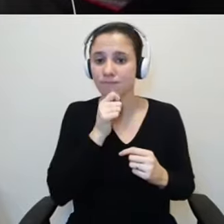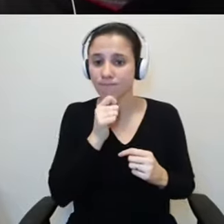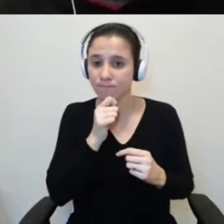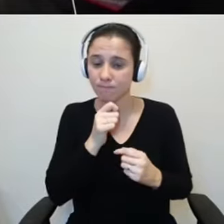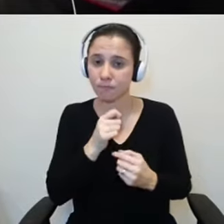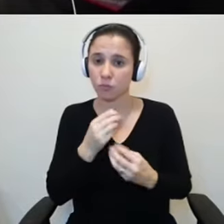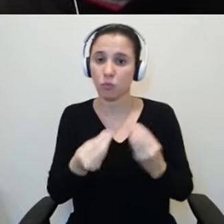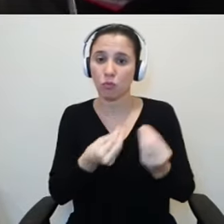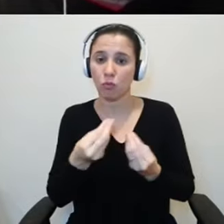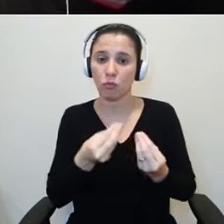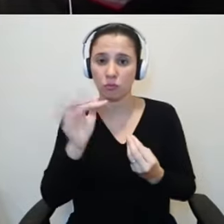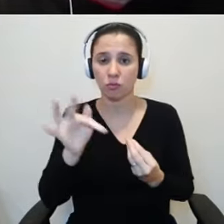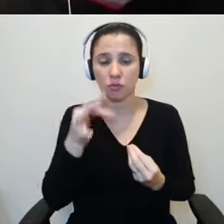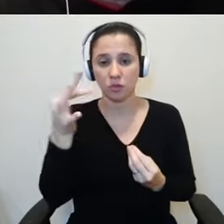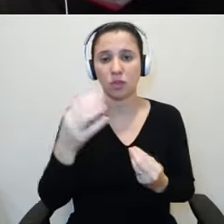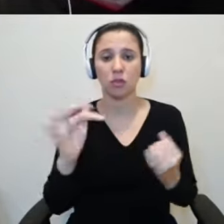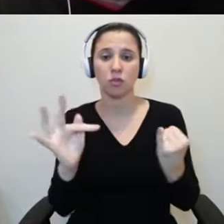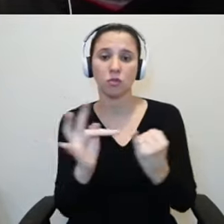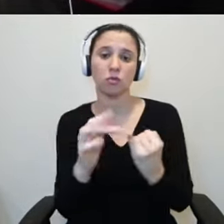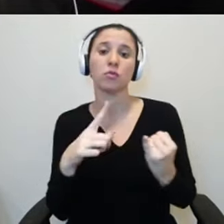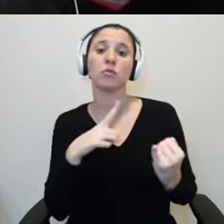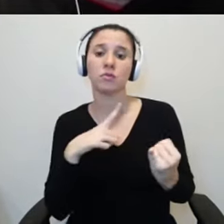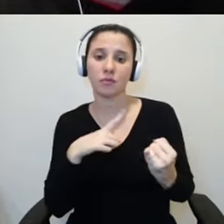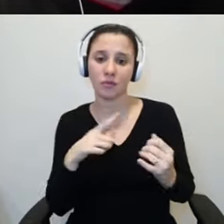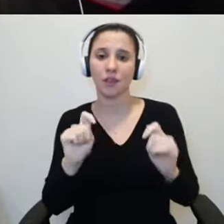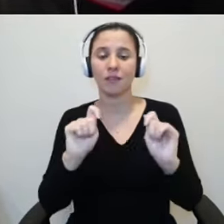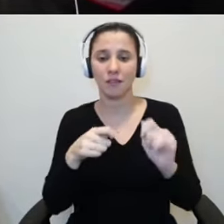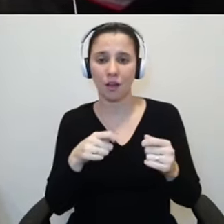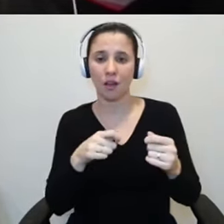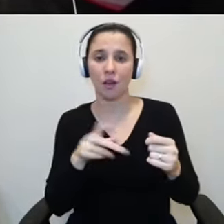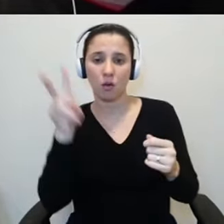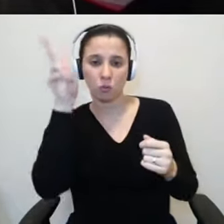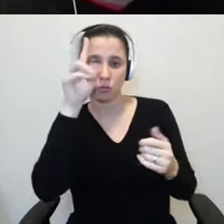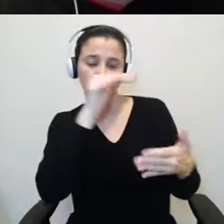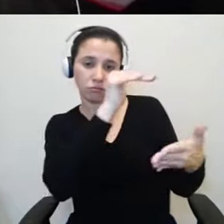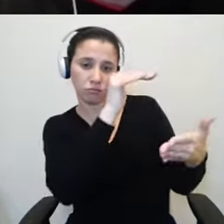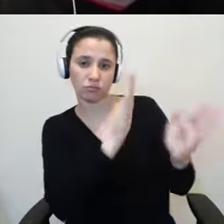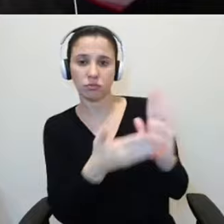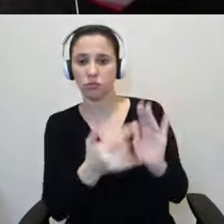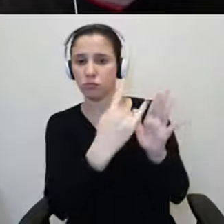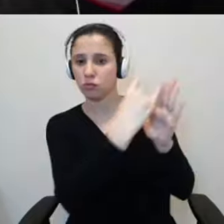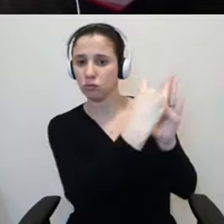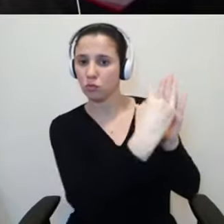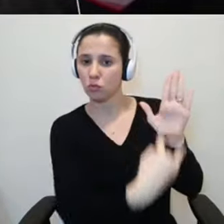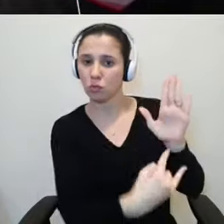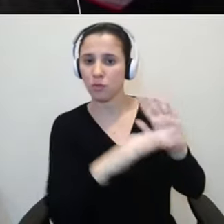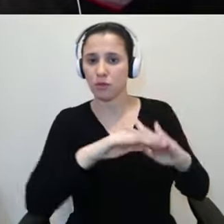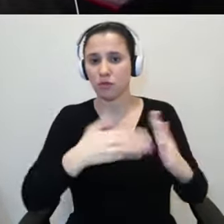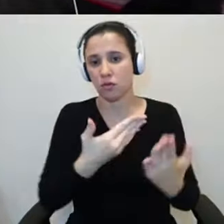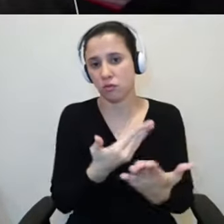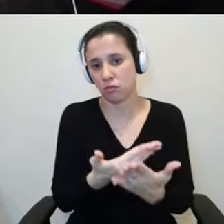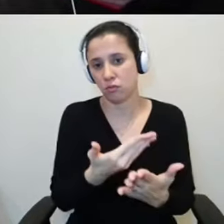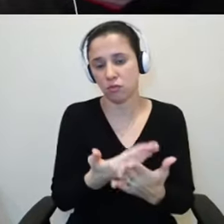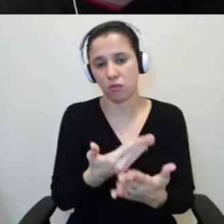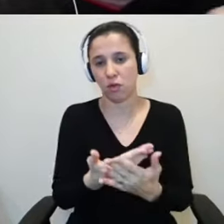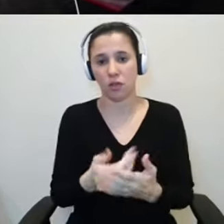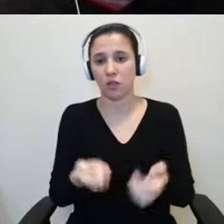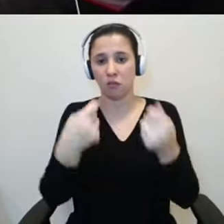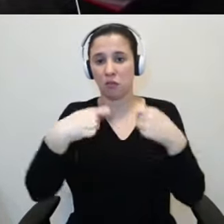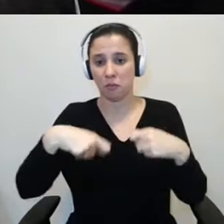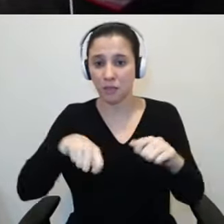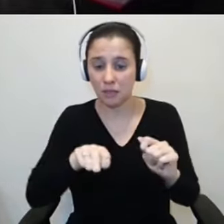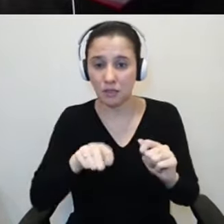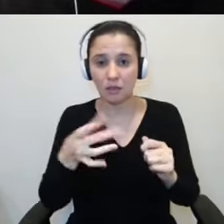nota, então com o histórico escolar. Então a gente não tem a necessidade da presença física do estudante. Toda a